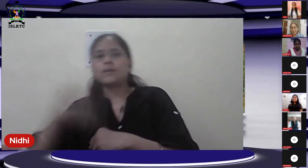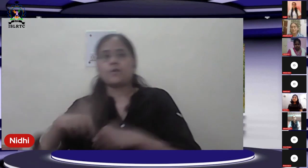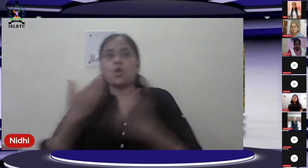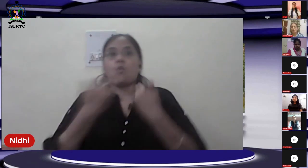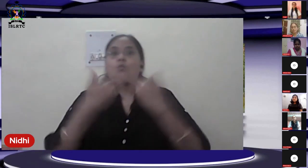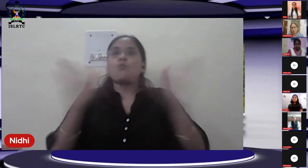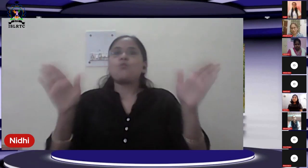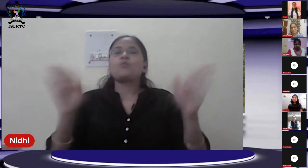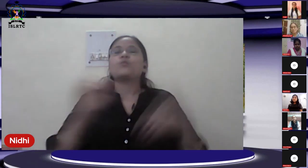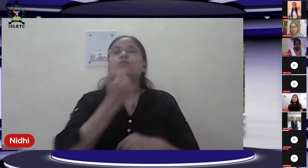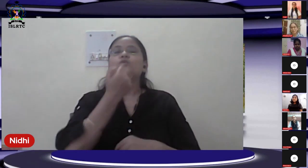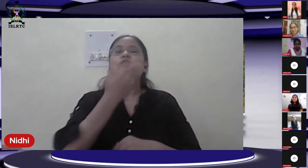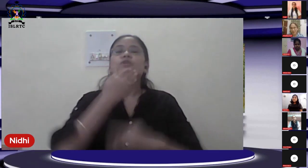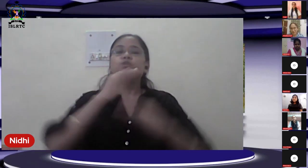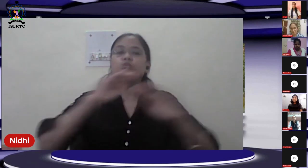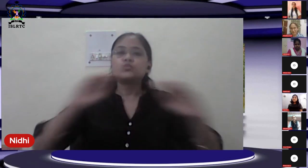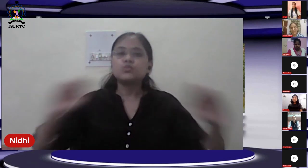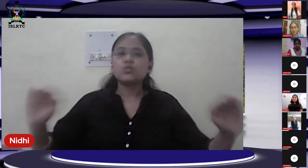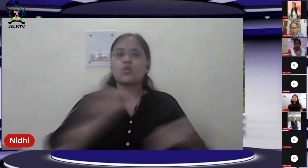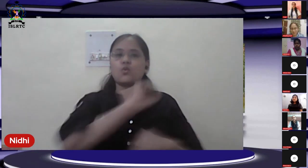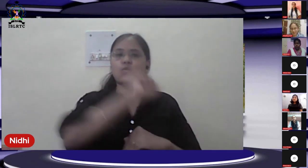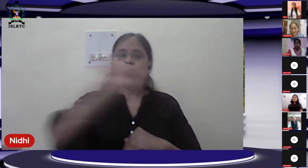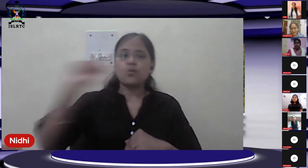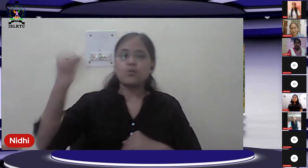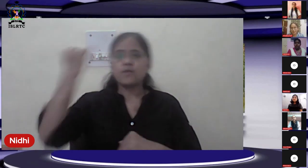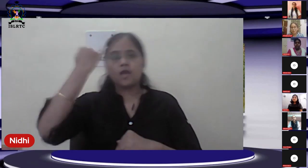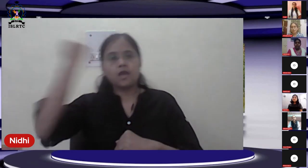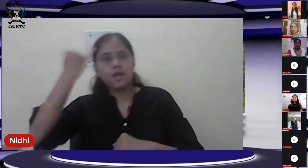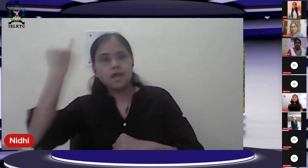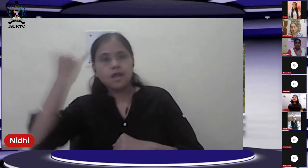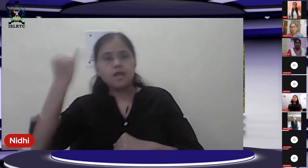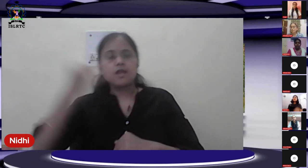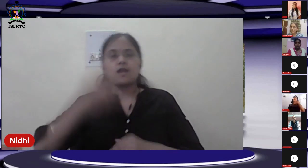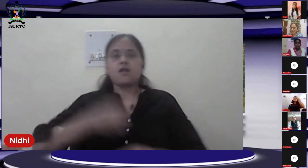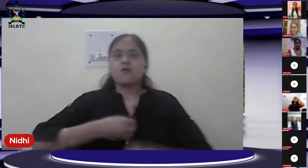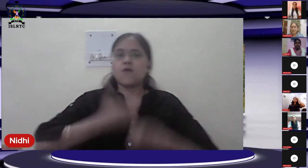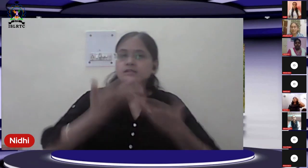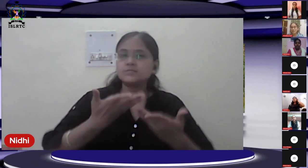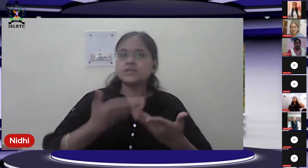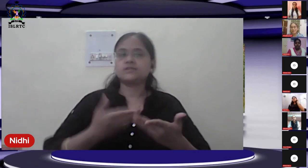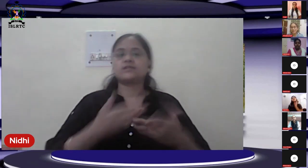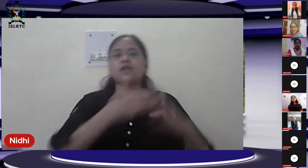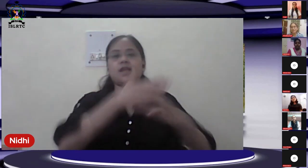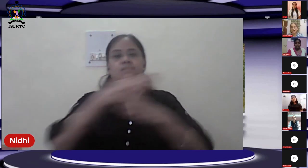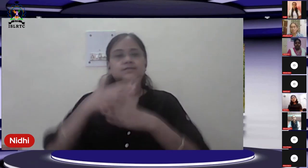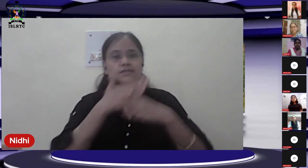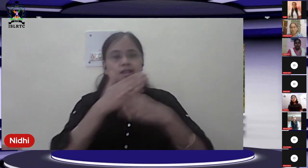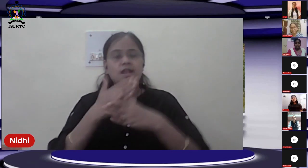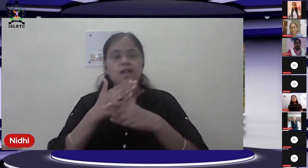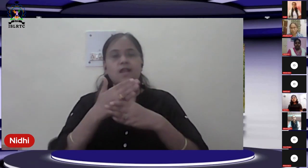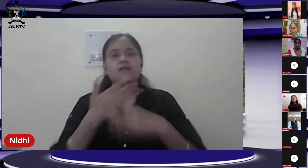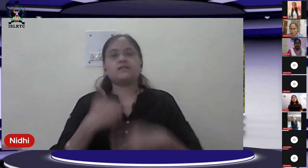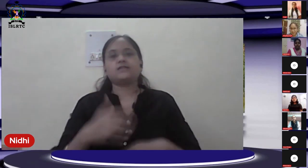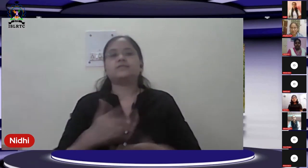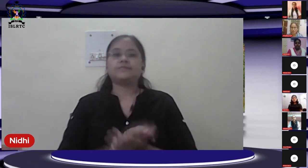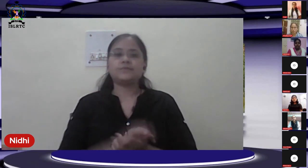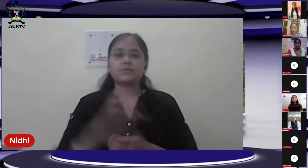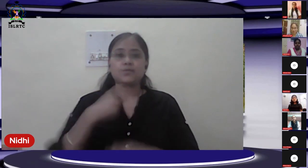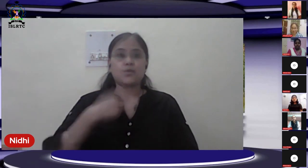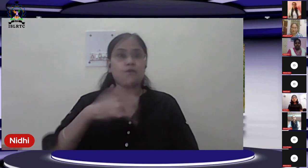अपने अपने थॉट्स हम सबके साथ में शेयर किए। और मुझे अच्छा लगा जान के कि आप सभी स्टूडेंट्स भी योगा के